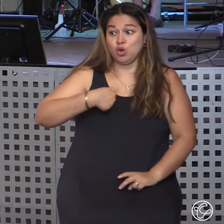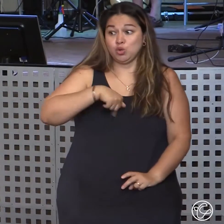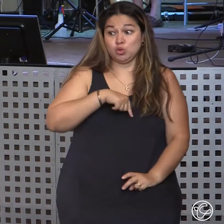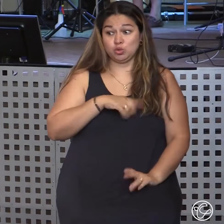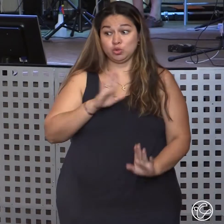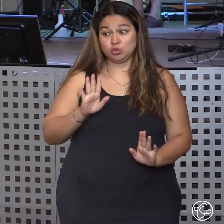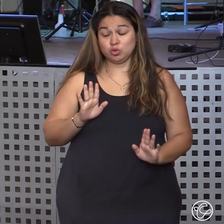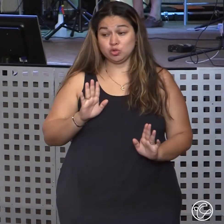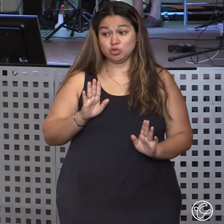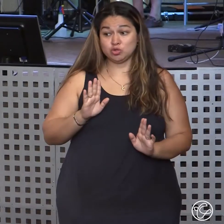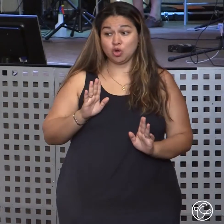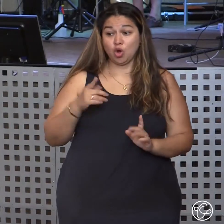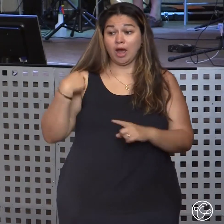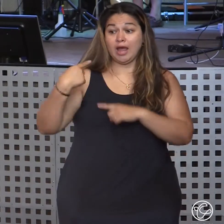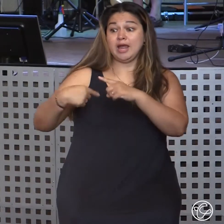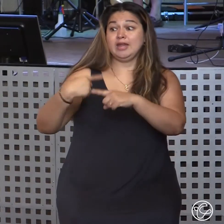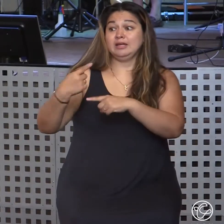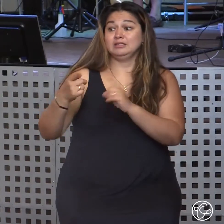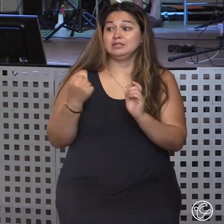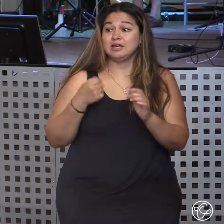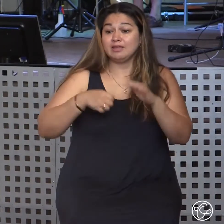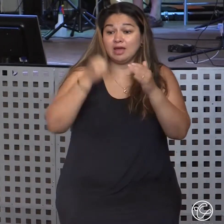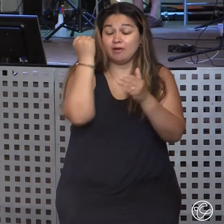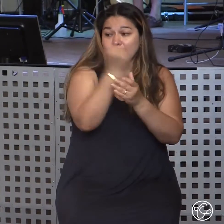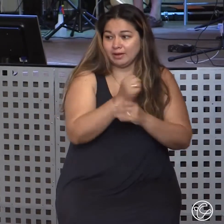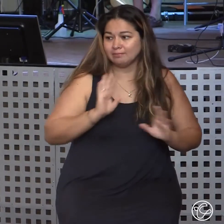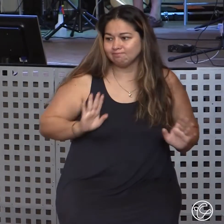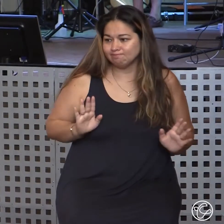eran andaluces, se pasaron un poco.